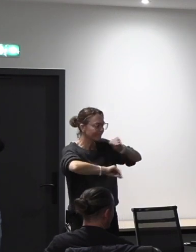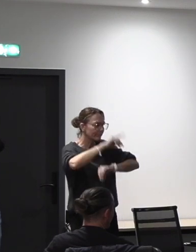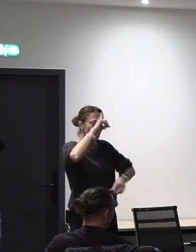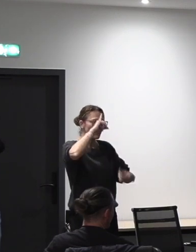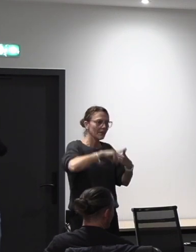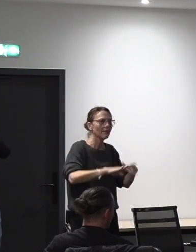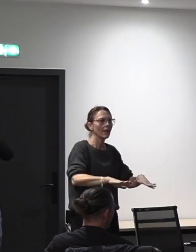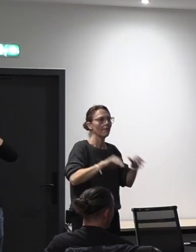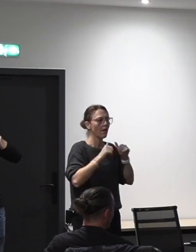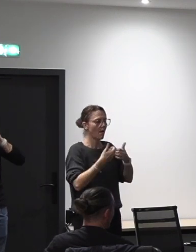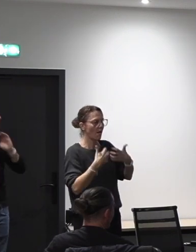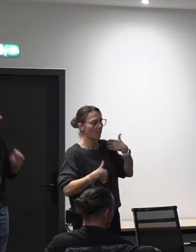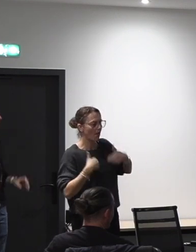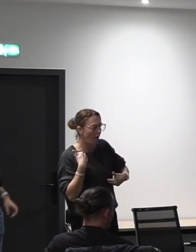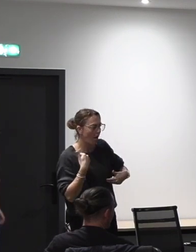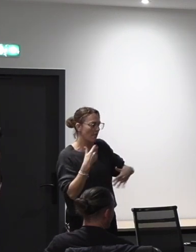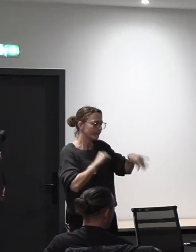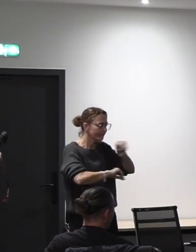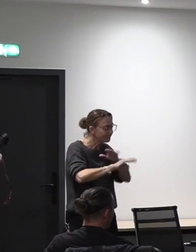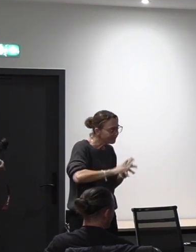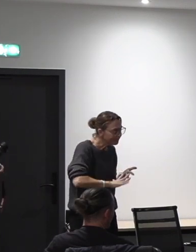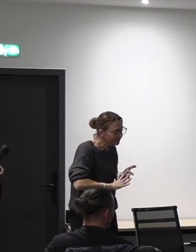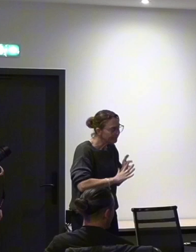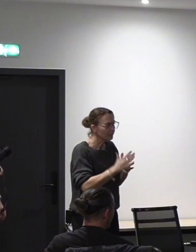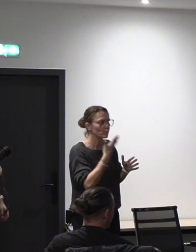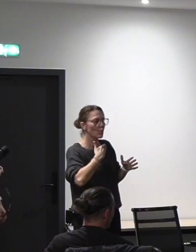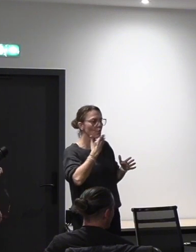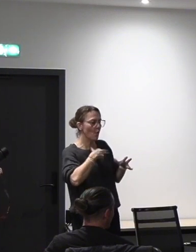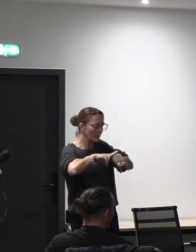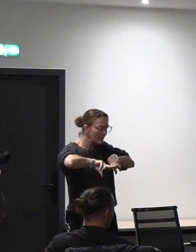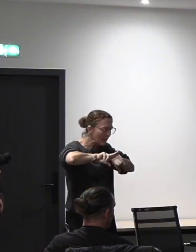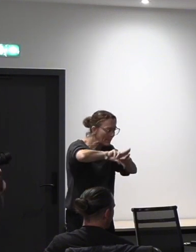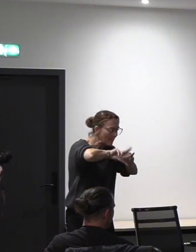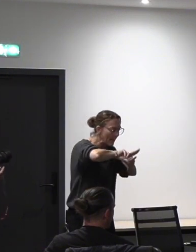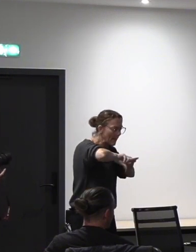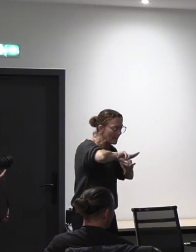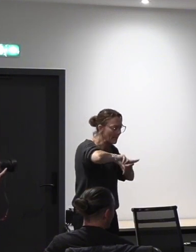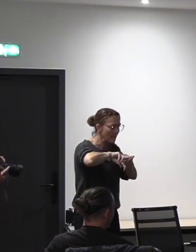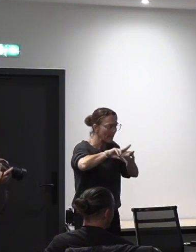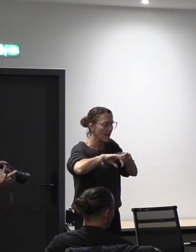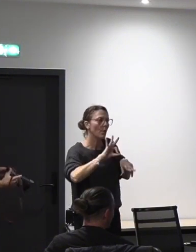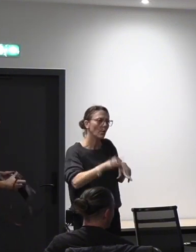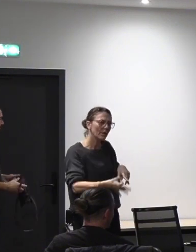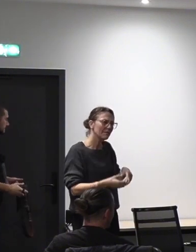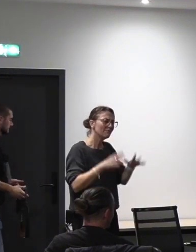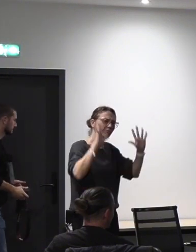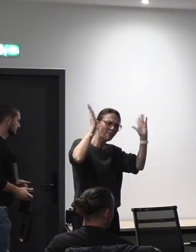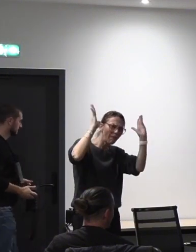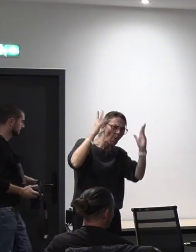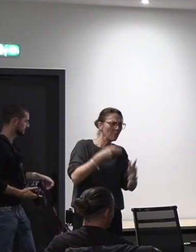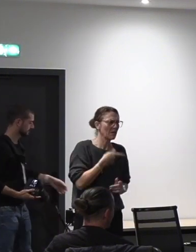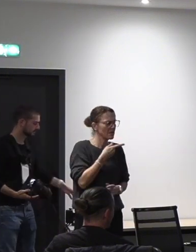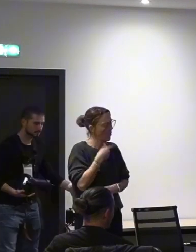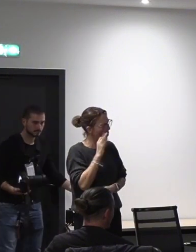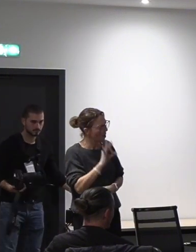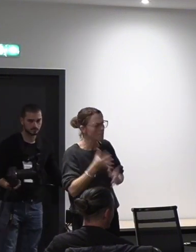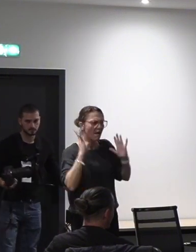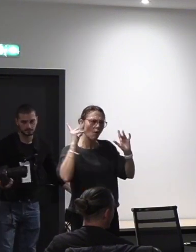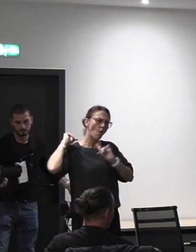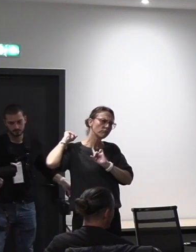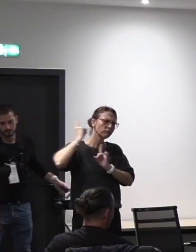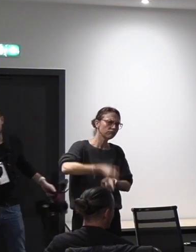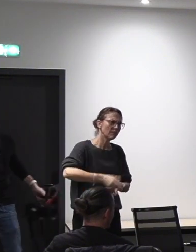de handicap, que la médecine améliore la réparation des handicaps lorsqu'il y en a, etc. Bravo, ça a toujours